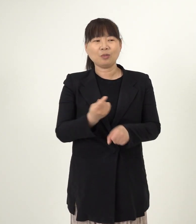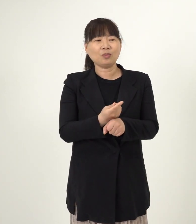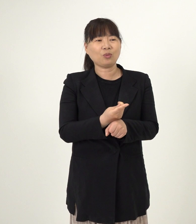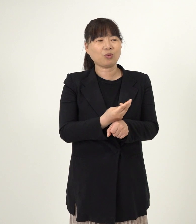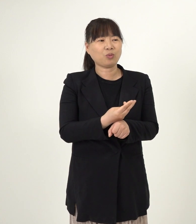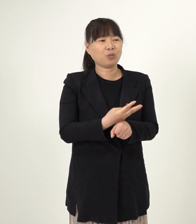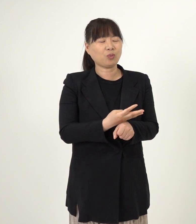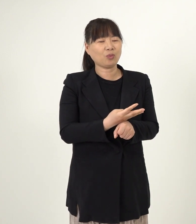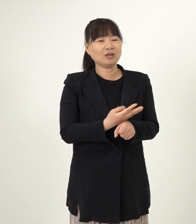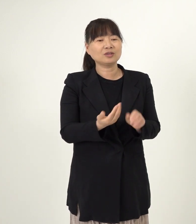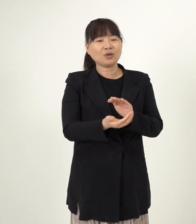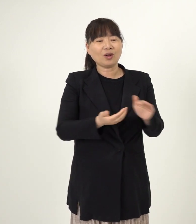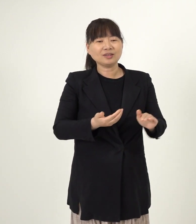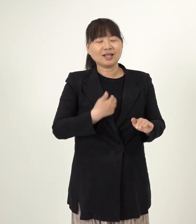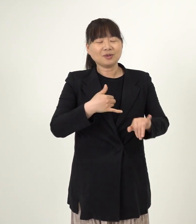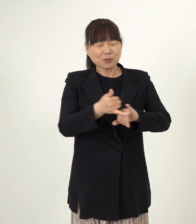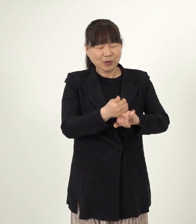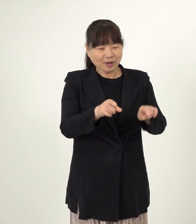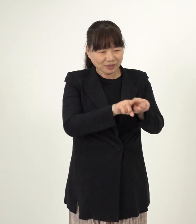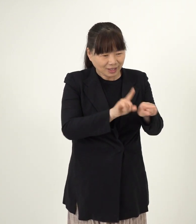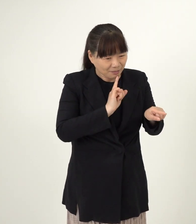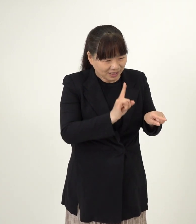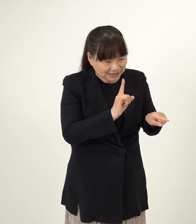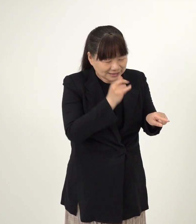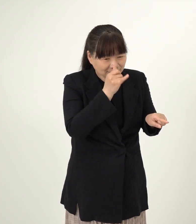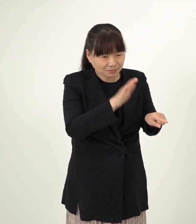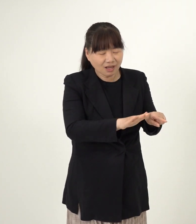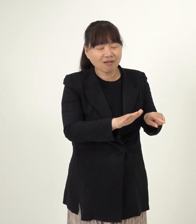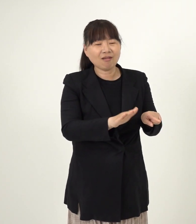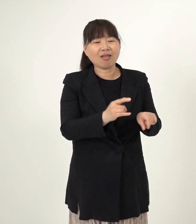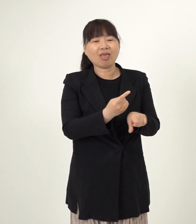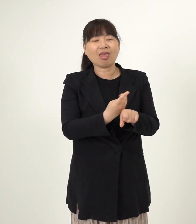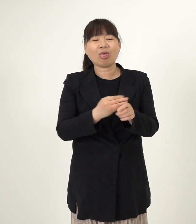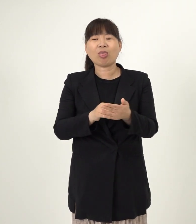인간의 결의, 결기, 의지,